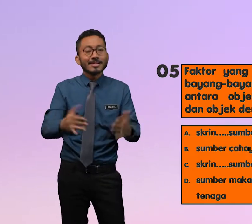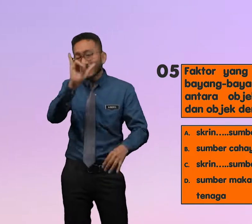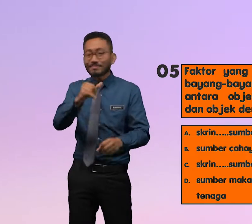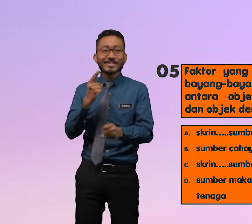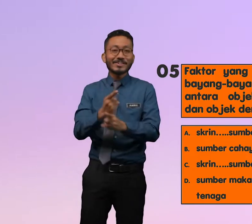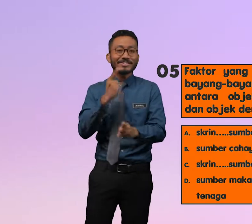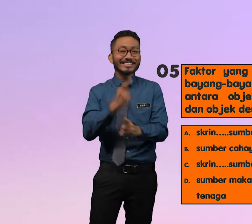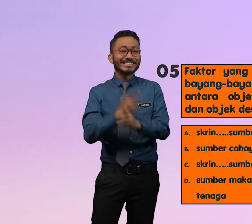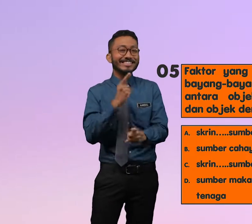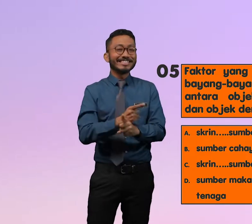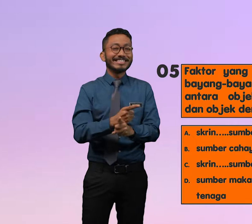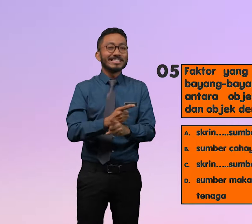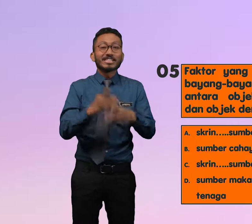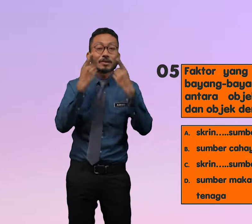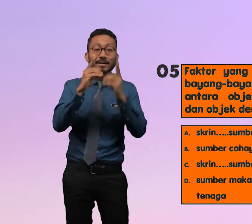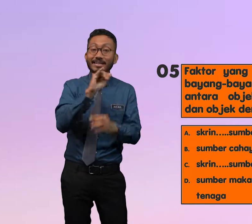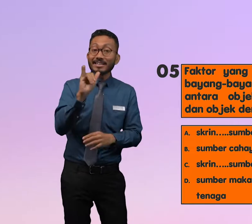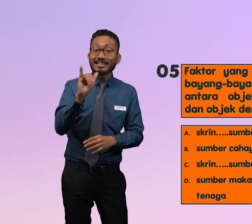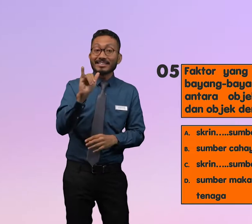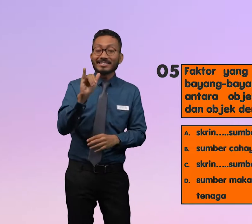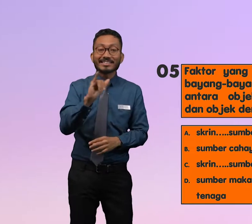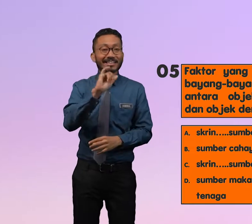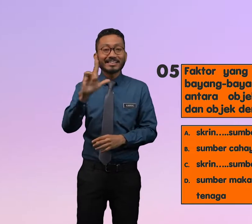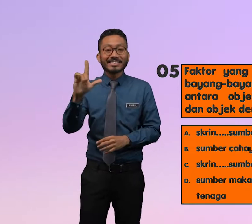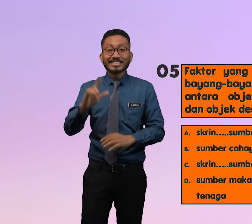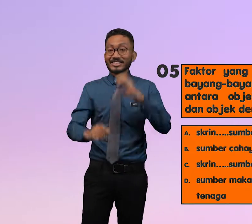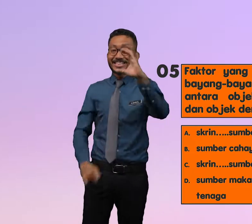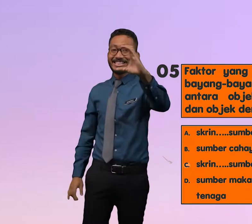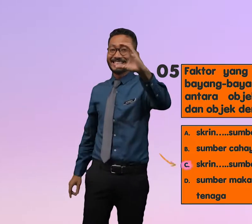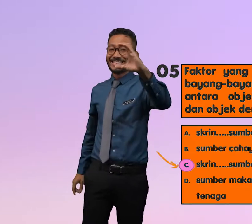ya betul. Cepatnya ialah G.